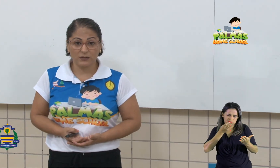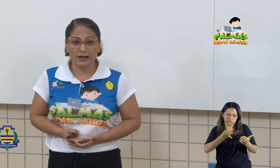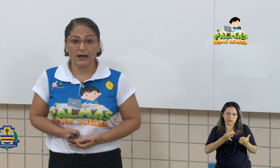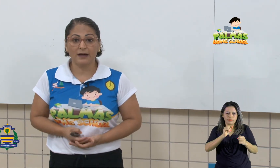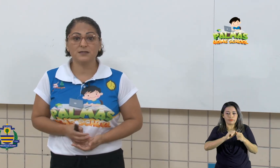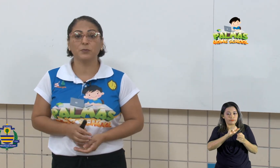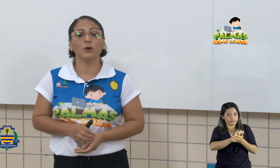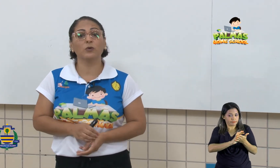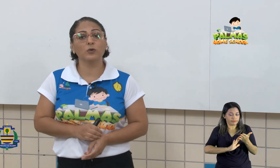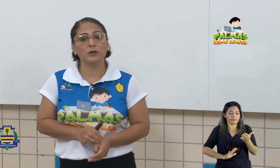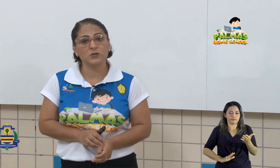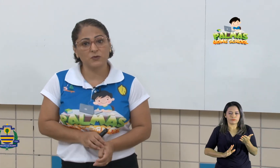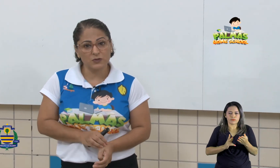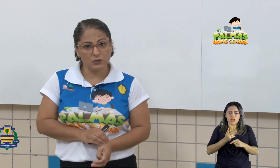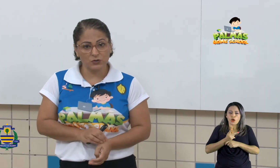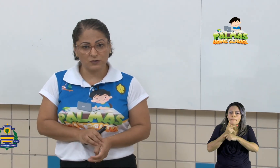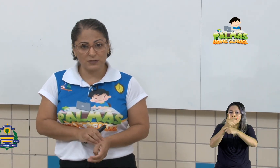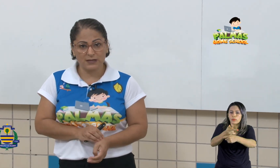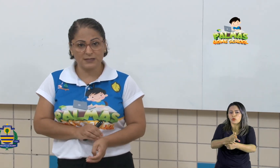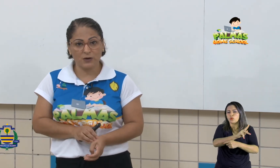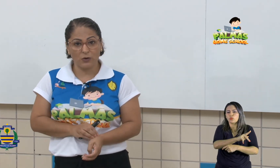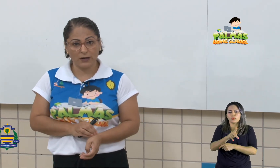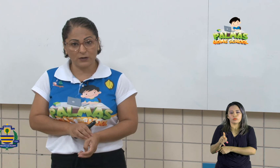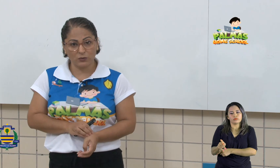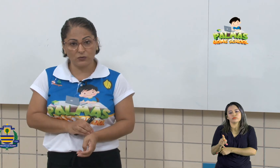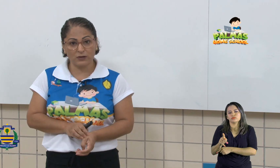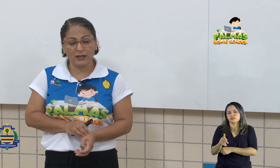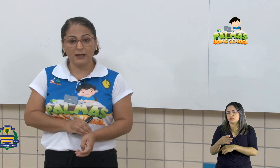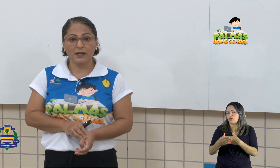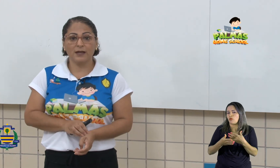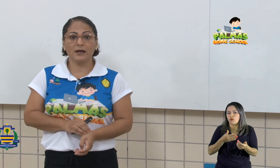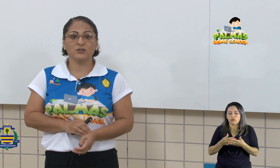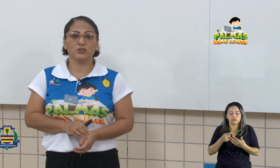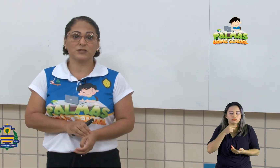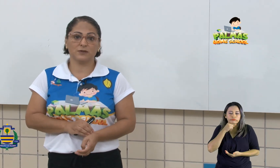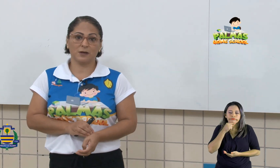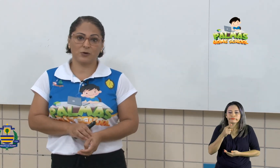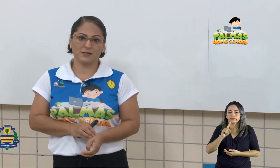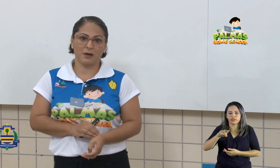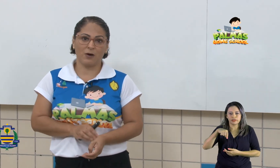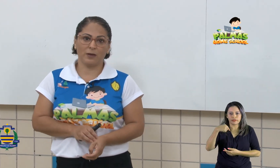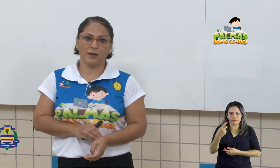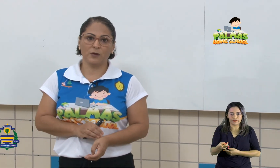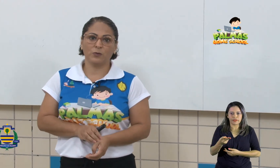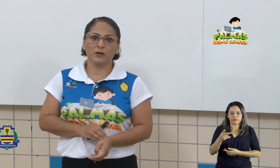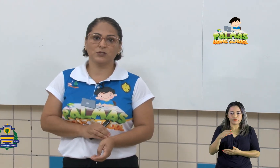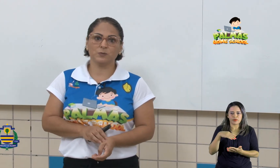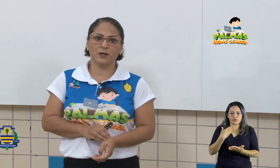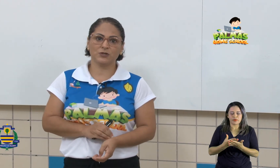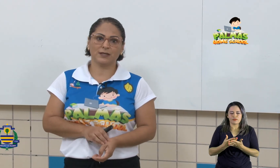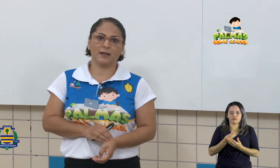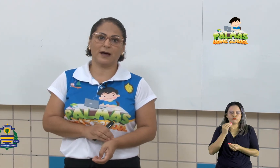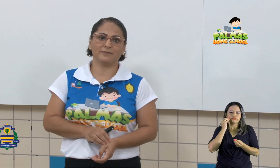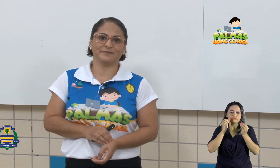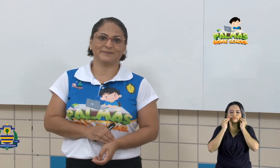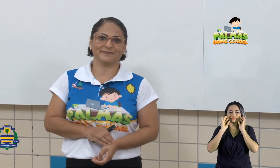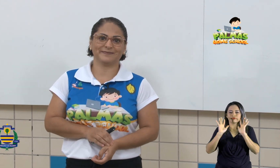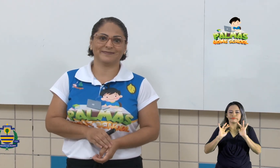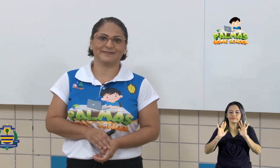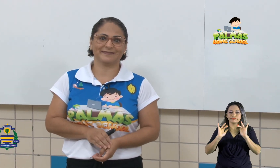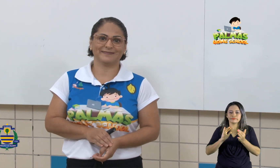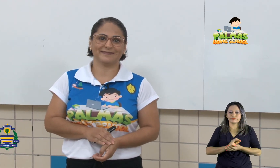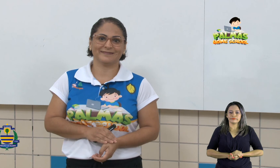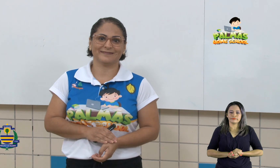as atividades, procurem os professores de vocês em qualquer dúvida e a gente se vê na próxima aula. Um grande beijo e até lá!